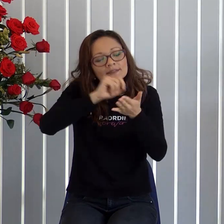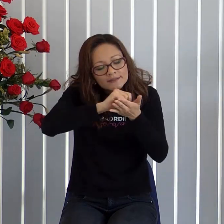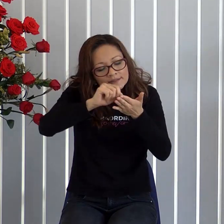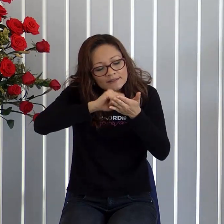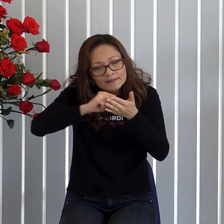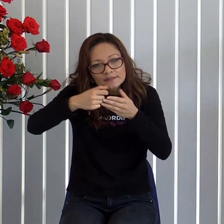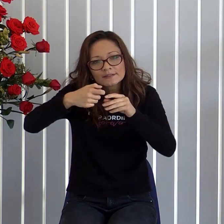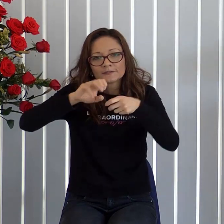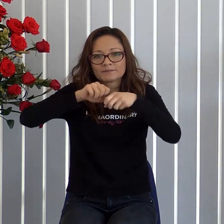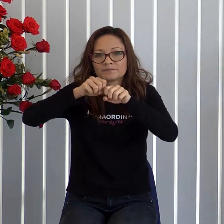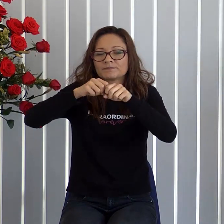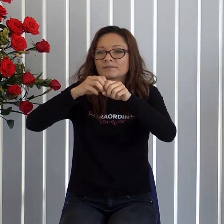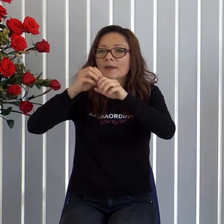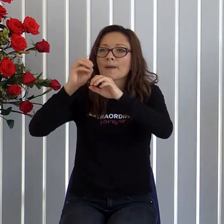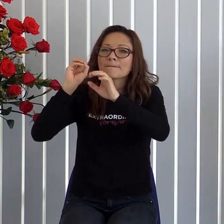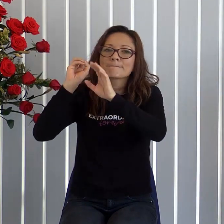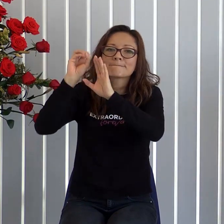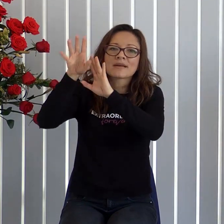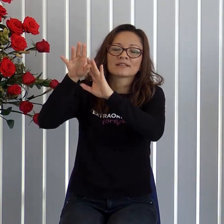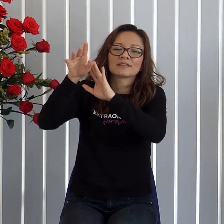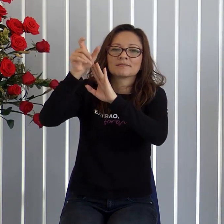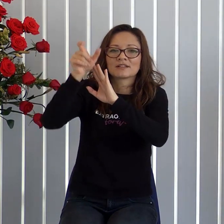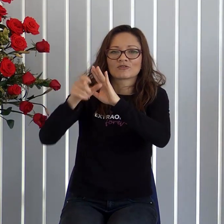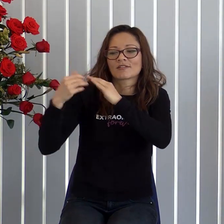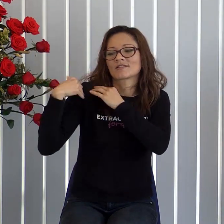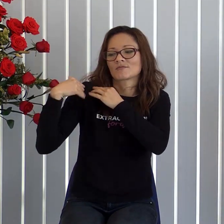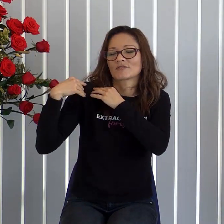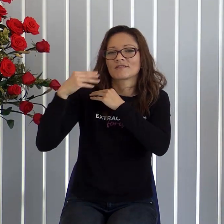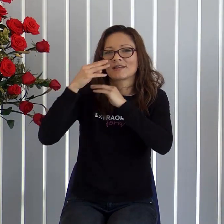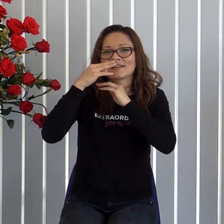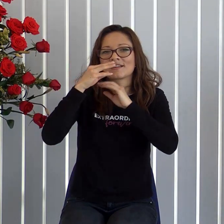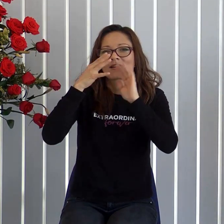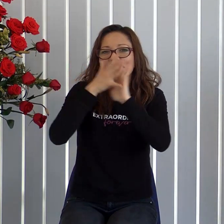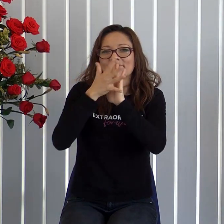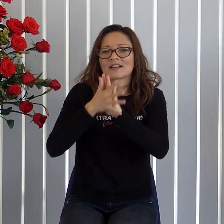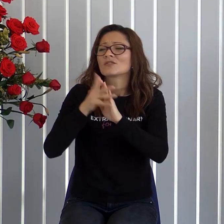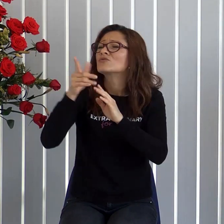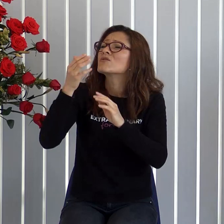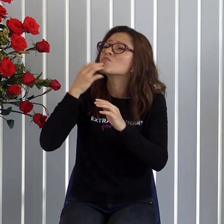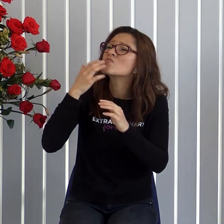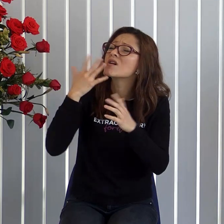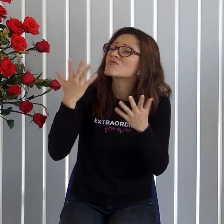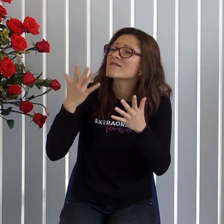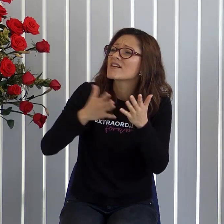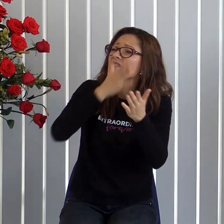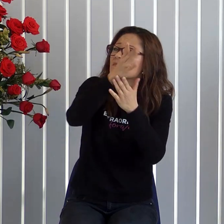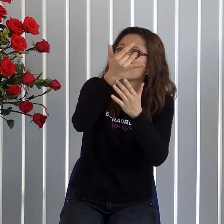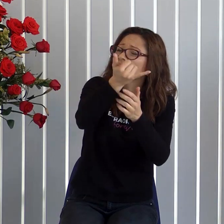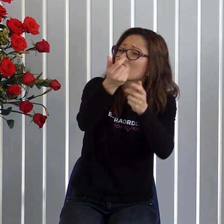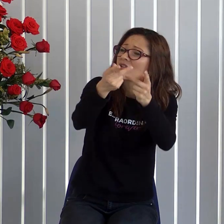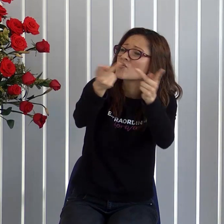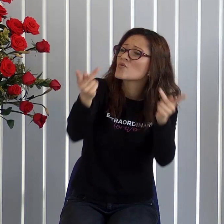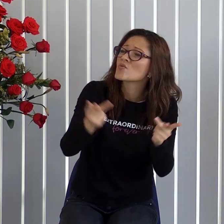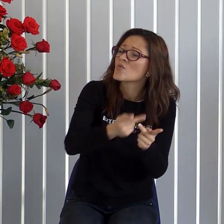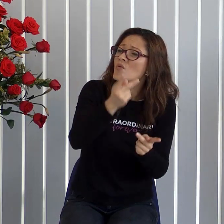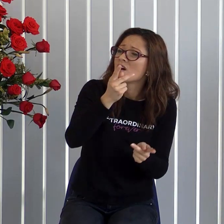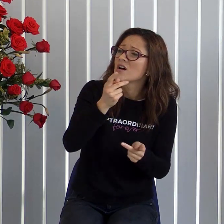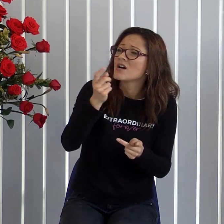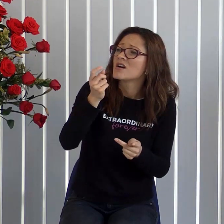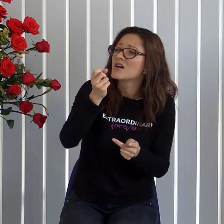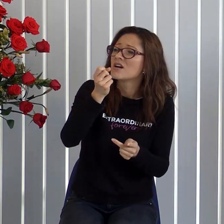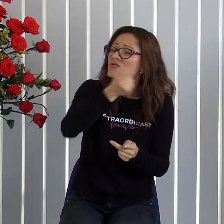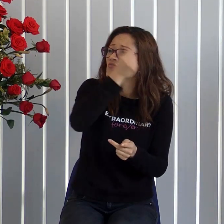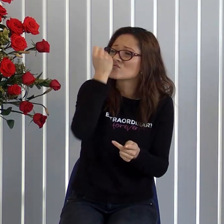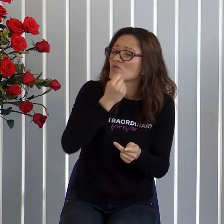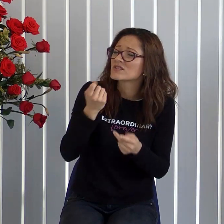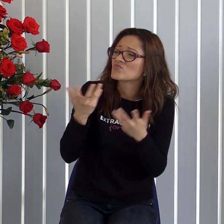y la enviaban. Y un emisario, oiga, ¿usted cuándo va para Soacha? Más o menos dentro de 2 meses